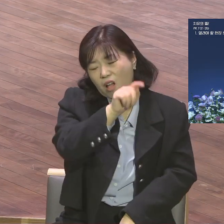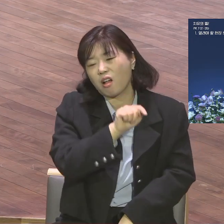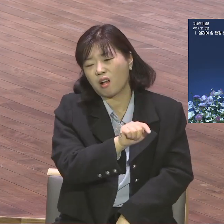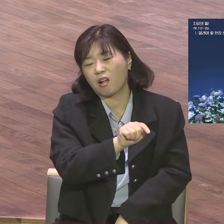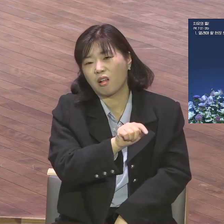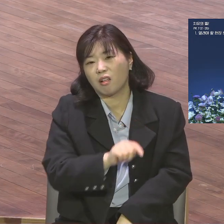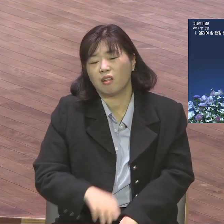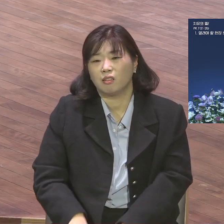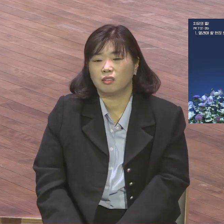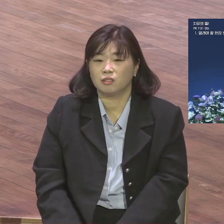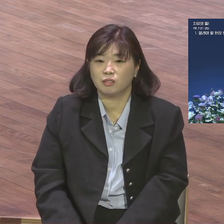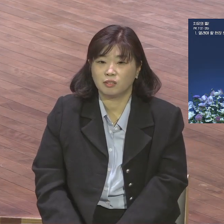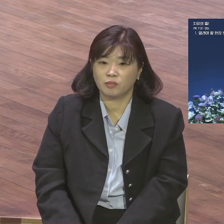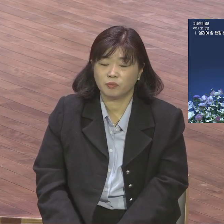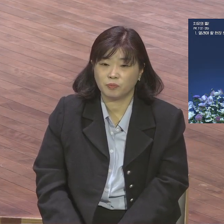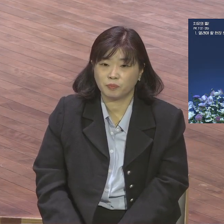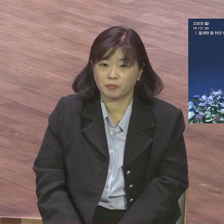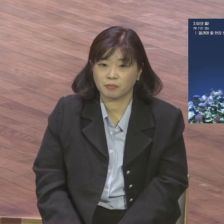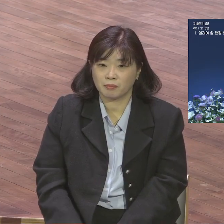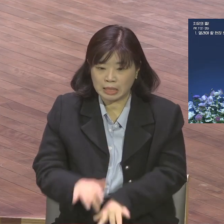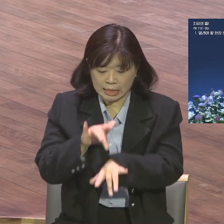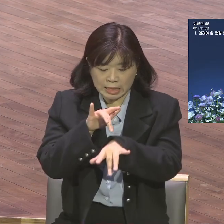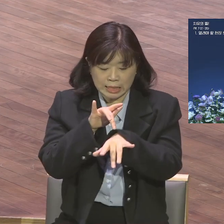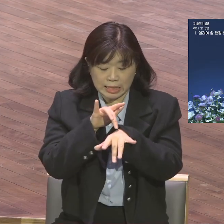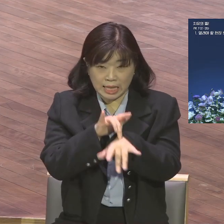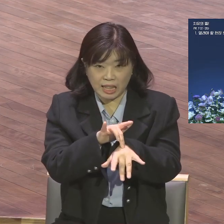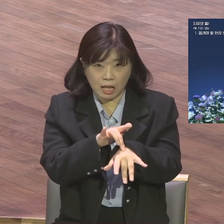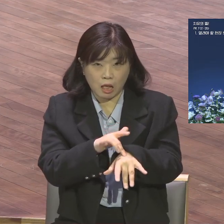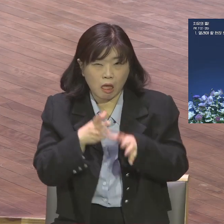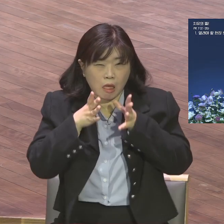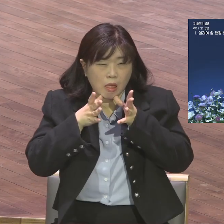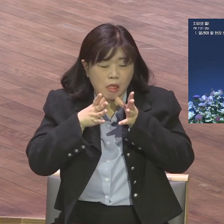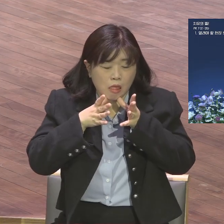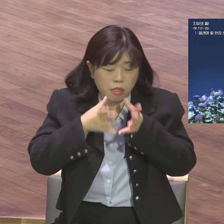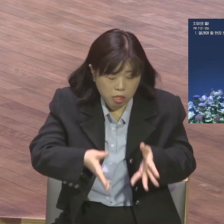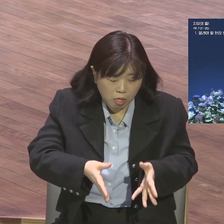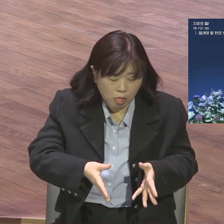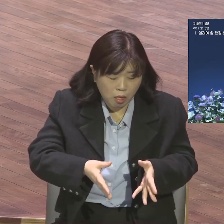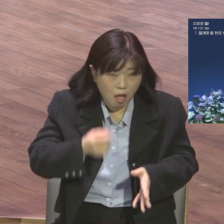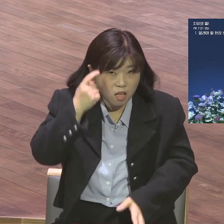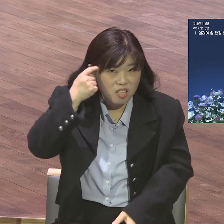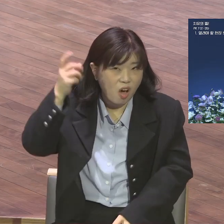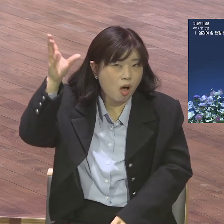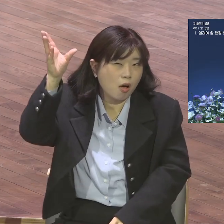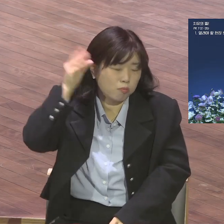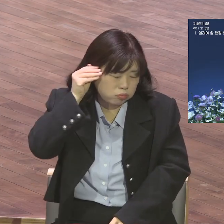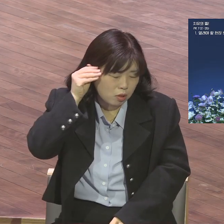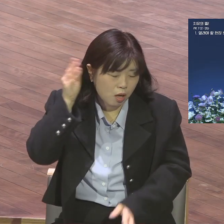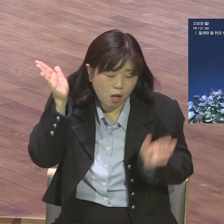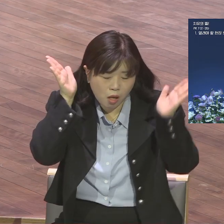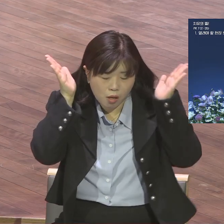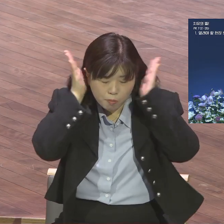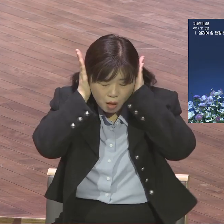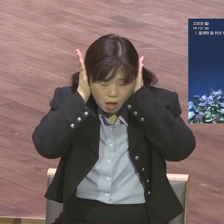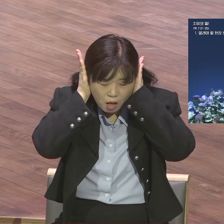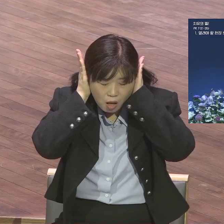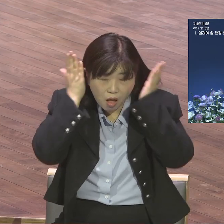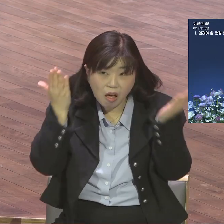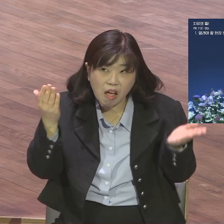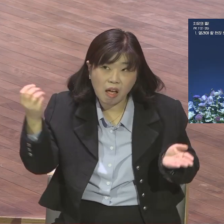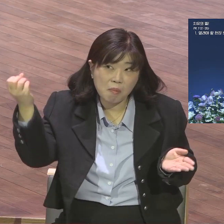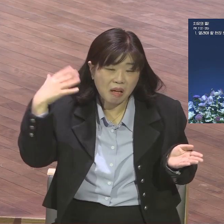완전히 사단에게 속아서 영적으로 무지하고 닫혀있는 상황인데, 이렇게 영적 무지로 꽉 막혀있는